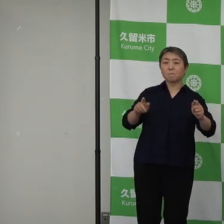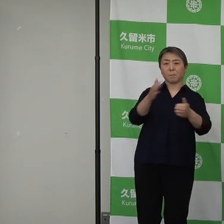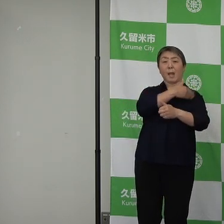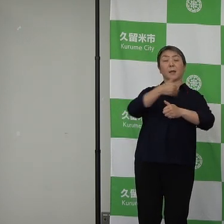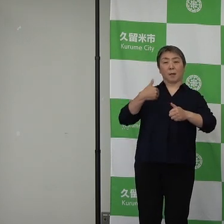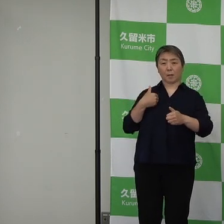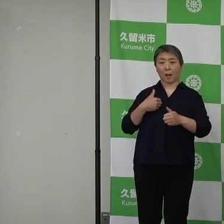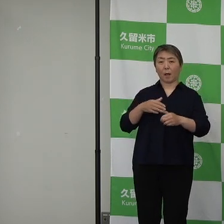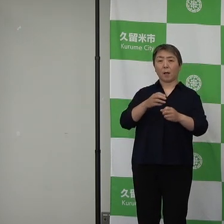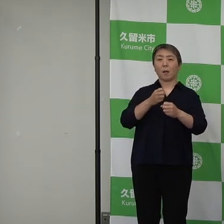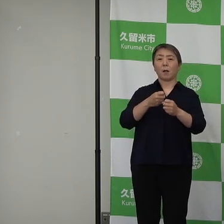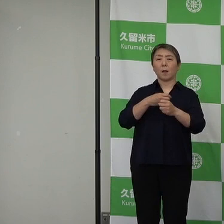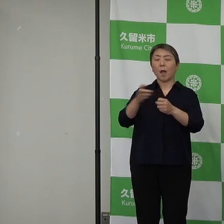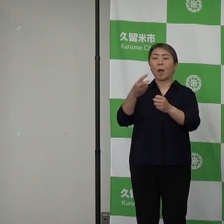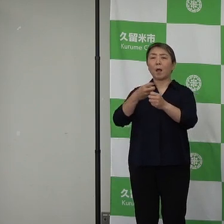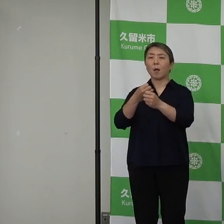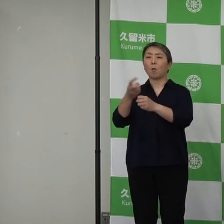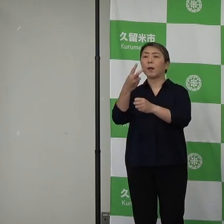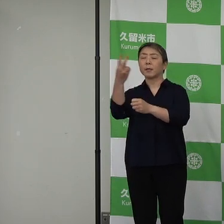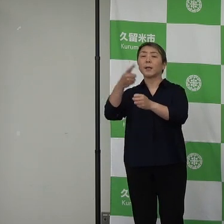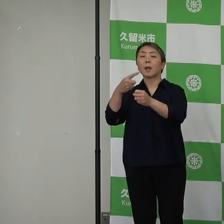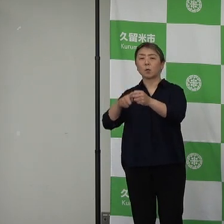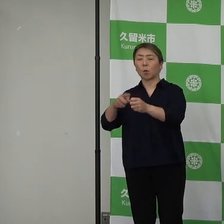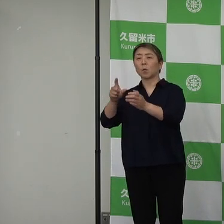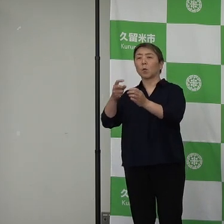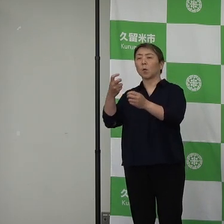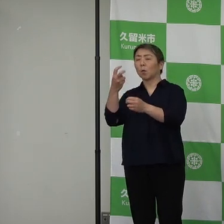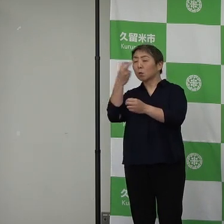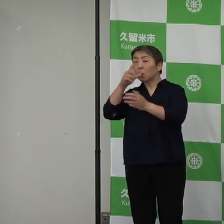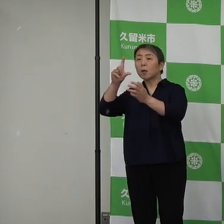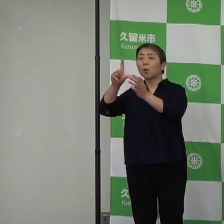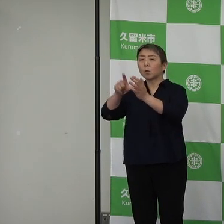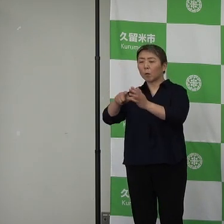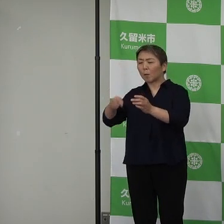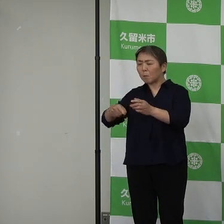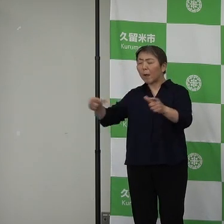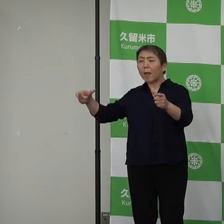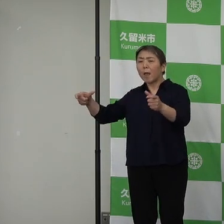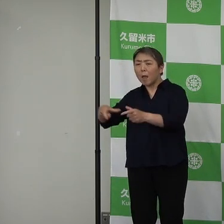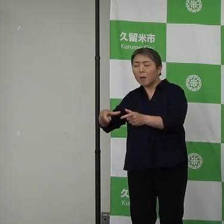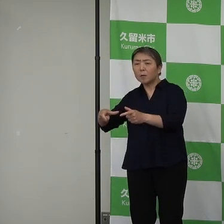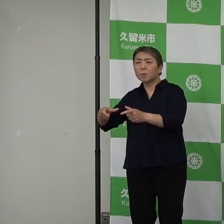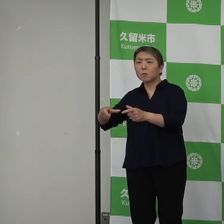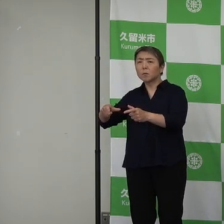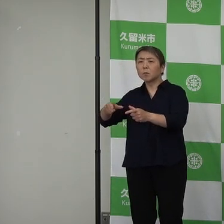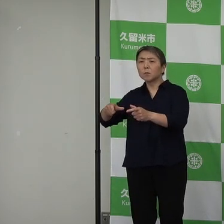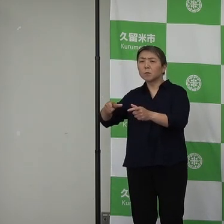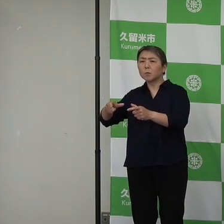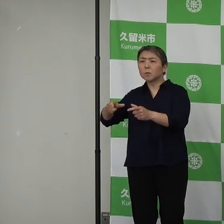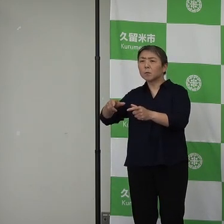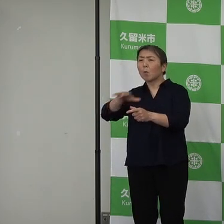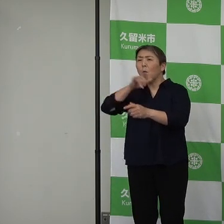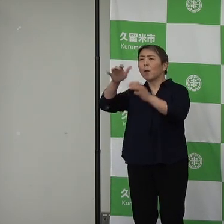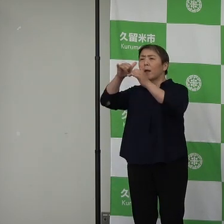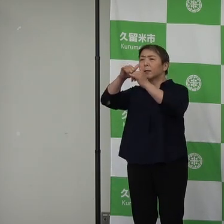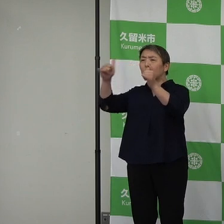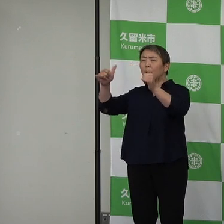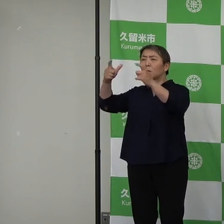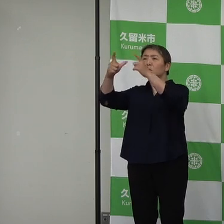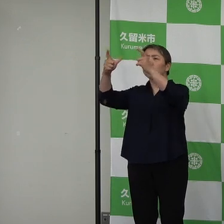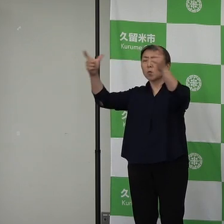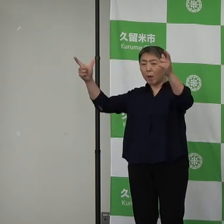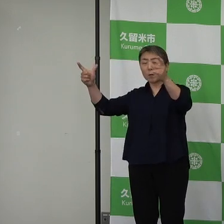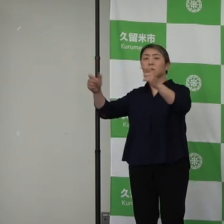は令和2年の調査では若年層が少なくなっておりますが、太い線で示すように